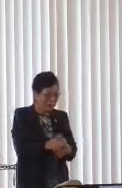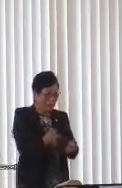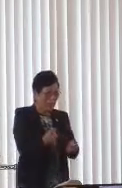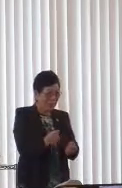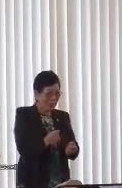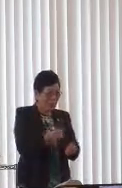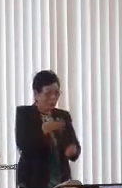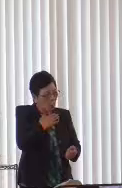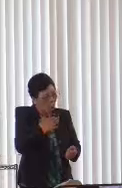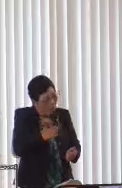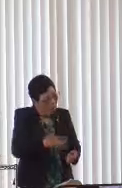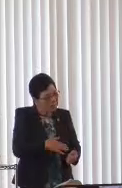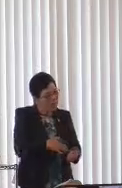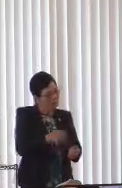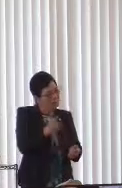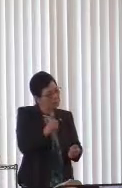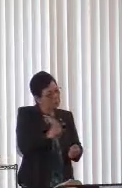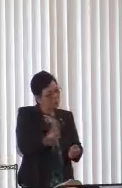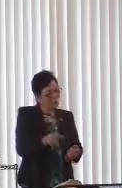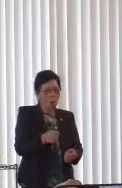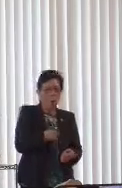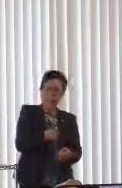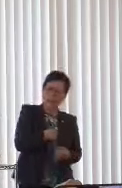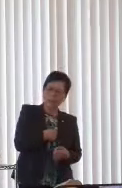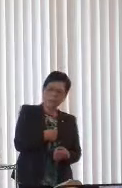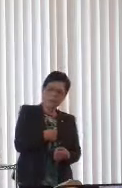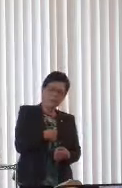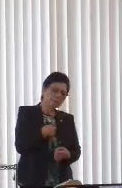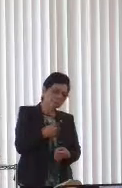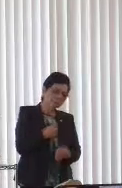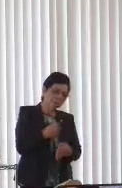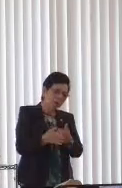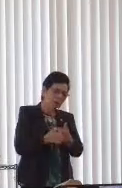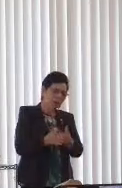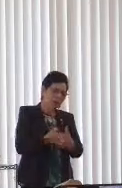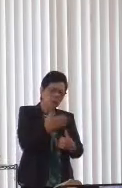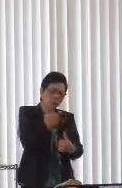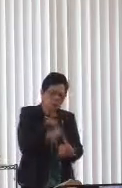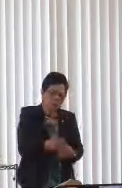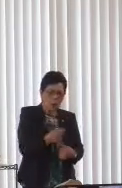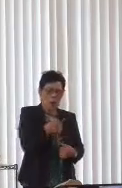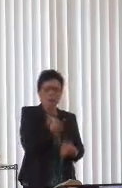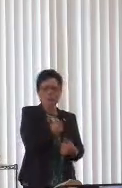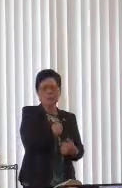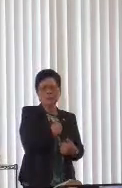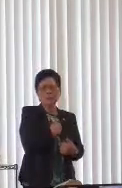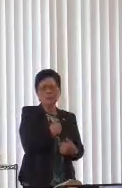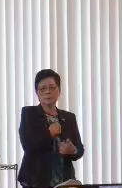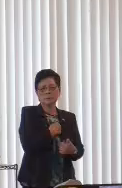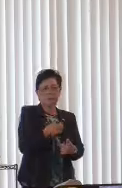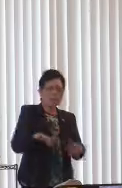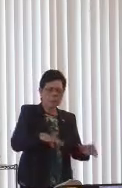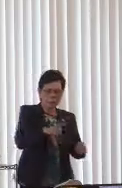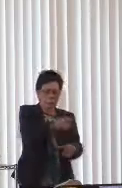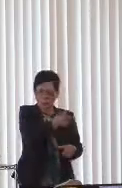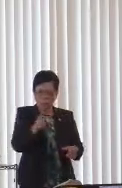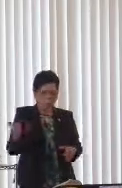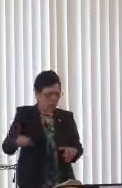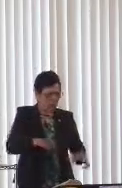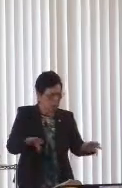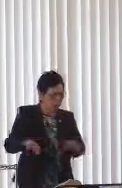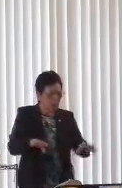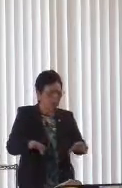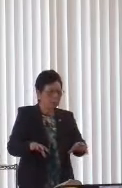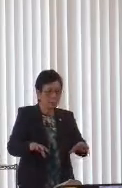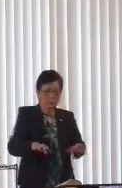飢えているのは私ですとかね、助けてほしいのは私の方ですとか、いろいろ忙しいんですとか、